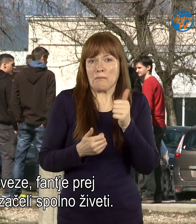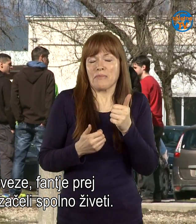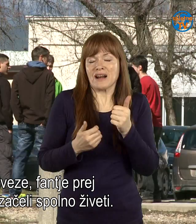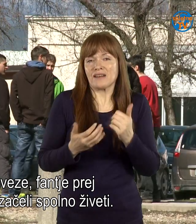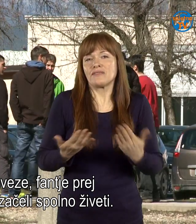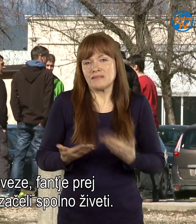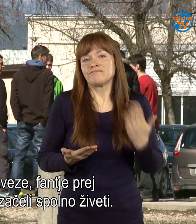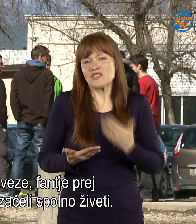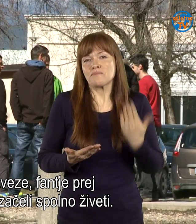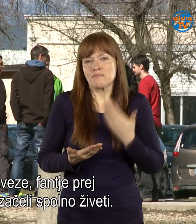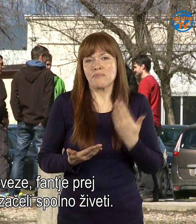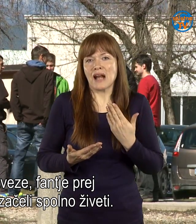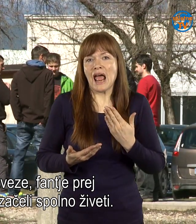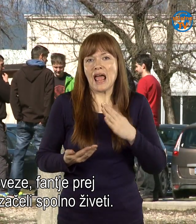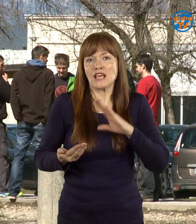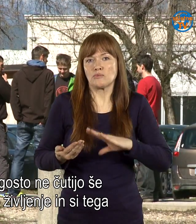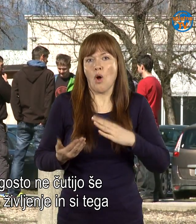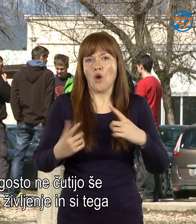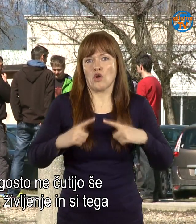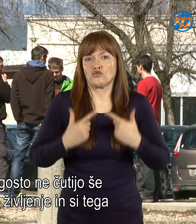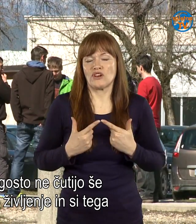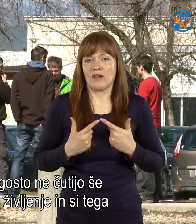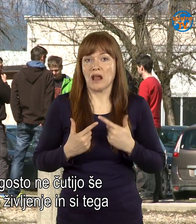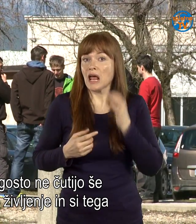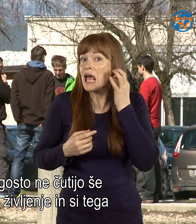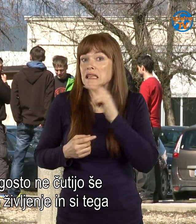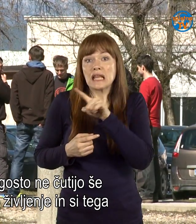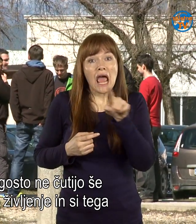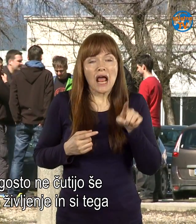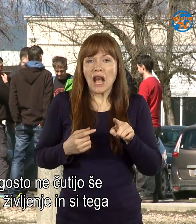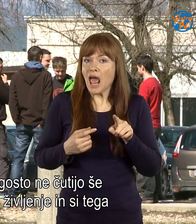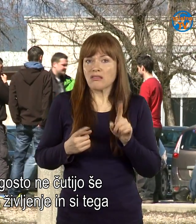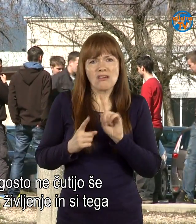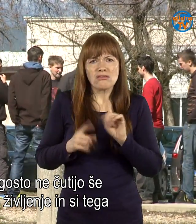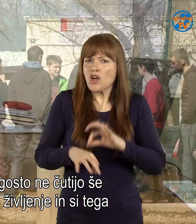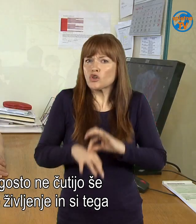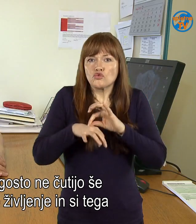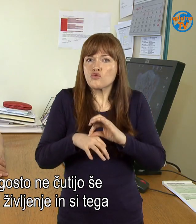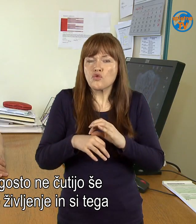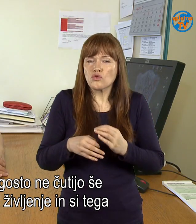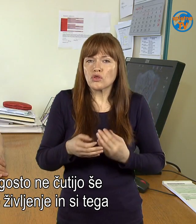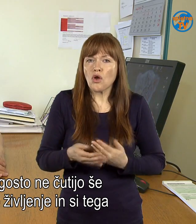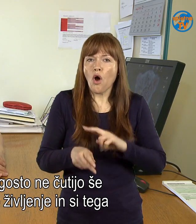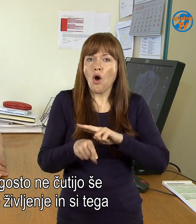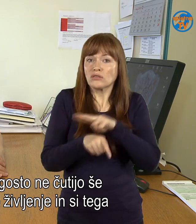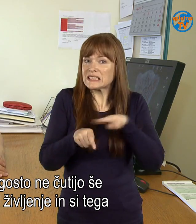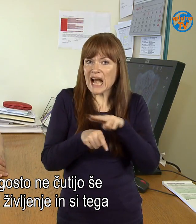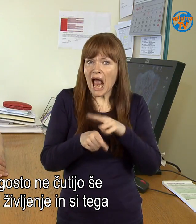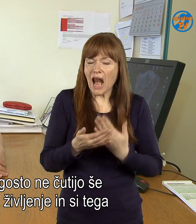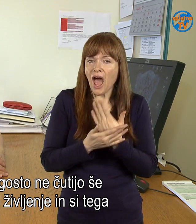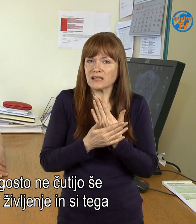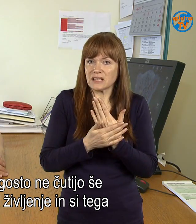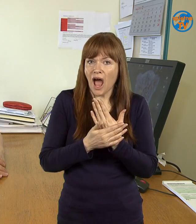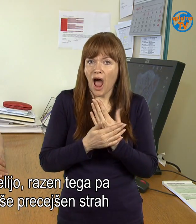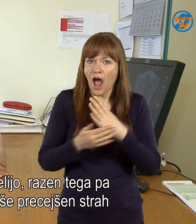začeli spolno živeti. Dekleta se pogosto ne čutijo še zrela za spolno